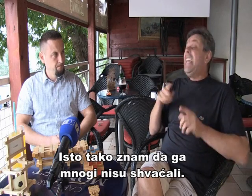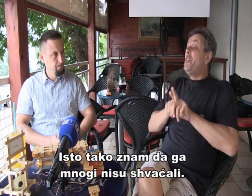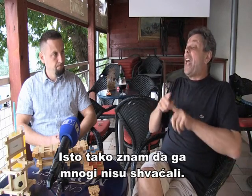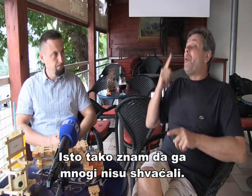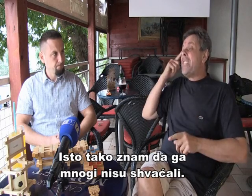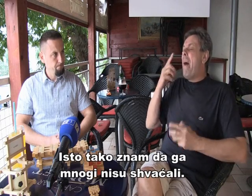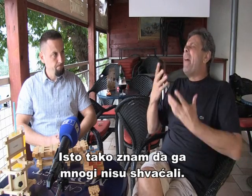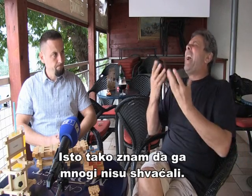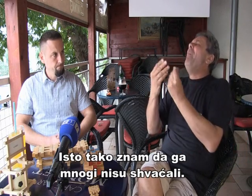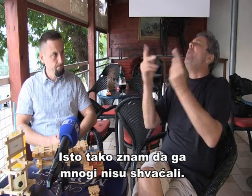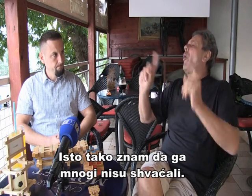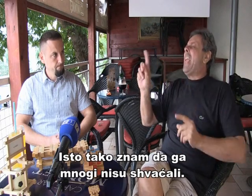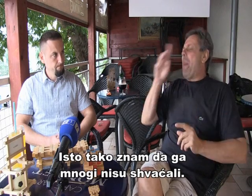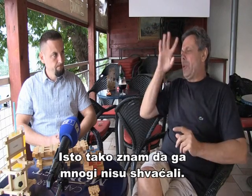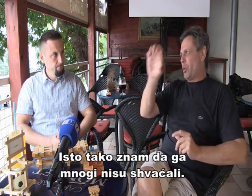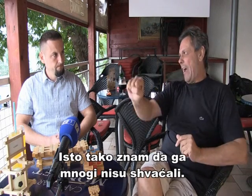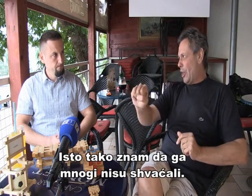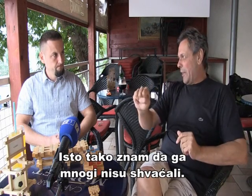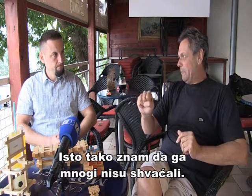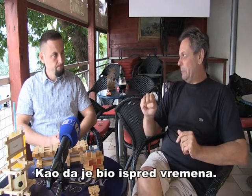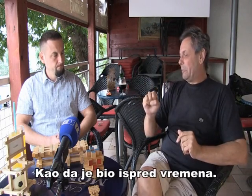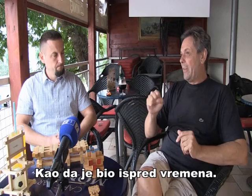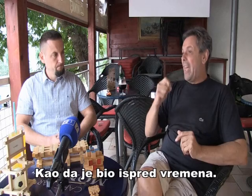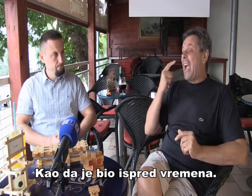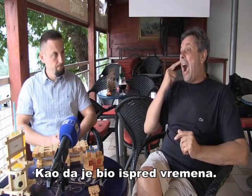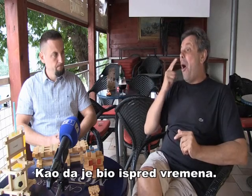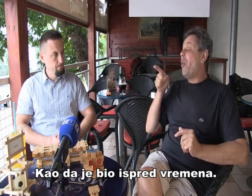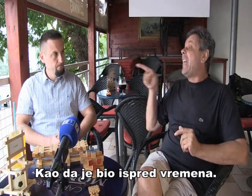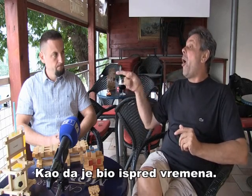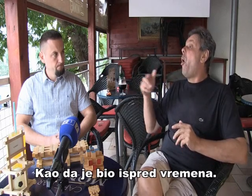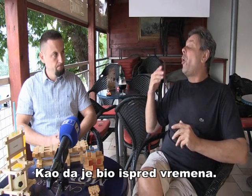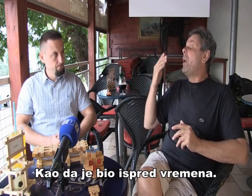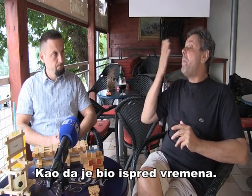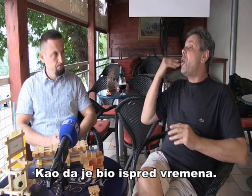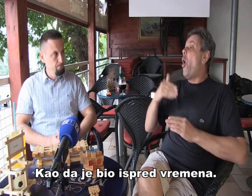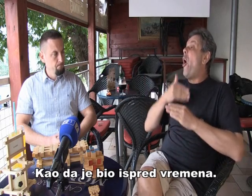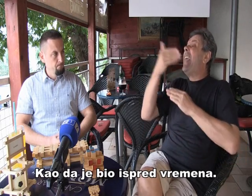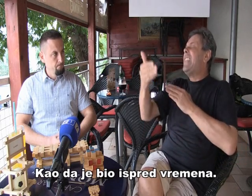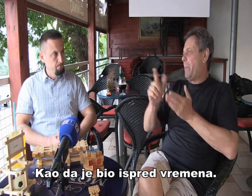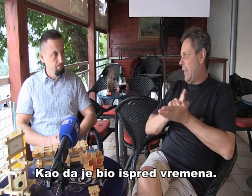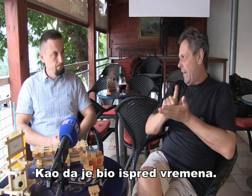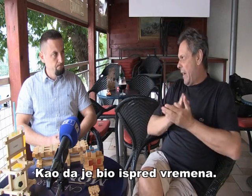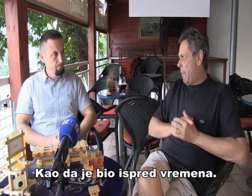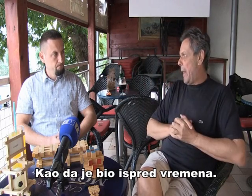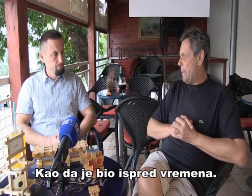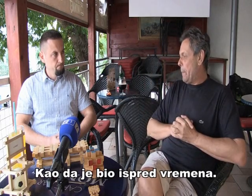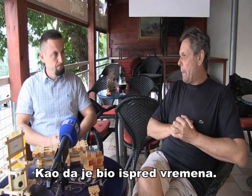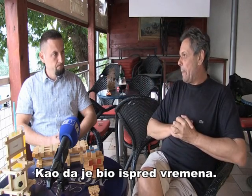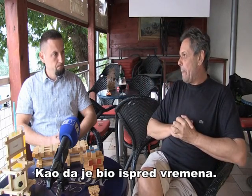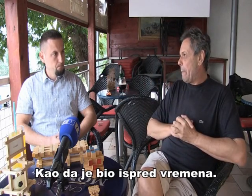Isto tako znam da ga mnogi nisu shvaćali, kao da je on bio ispred vremena.